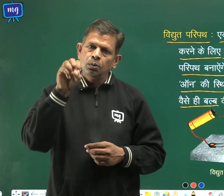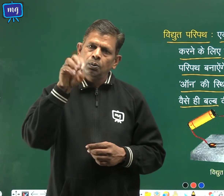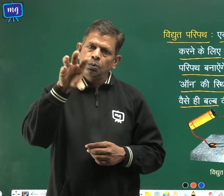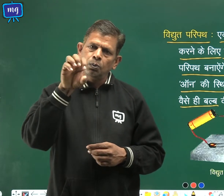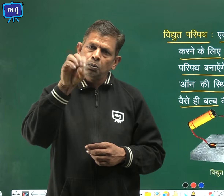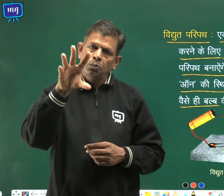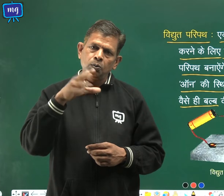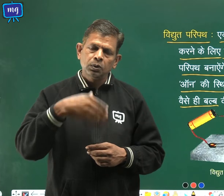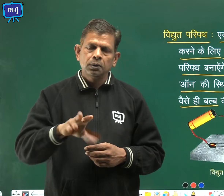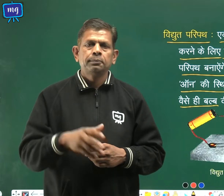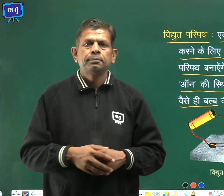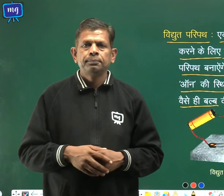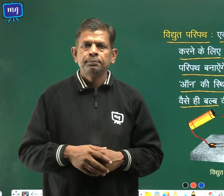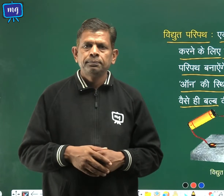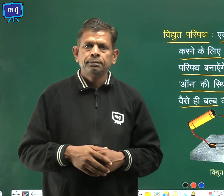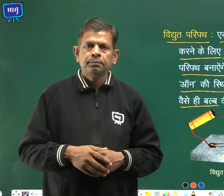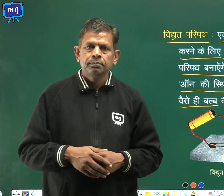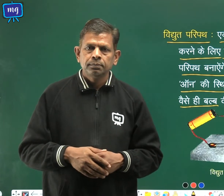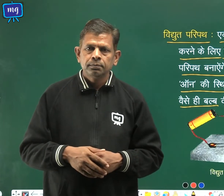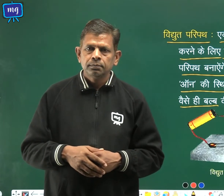दीप्त होता है।